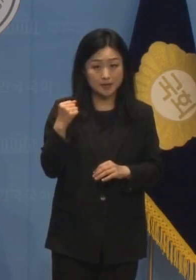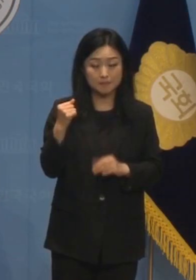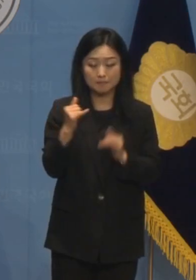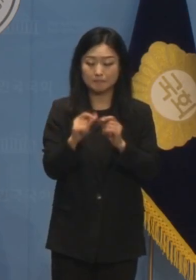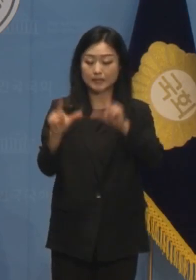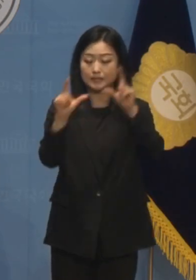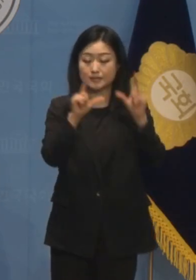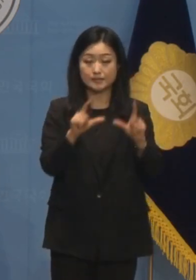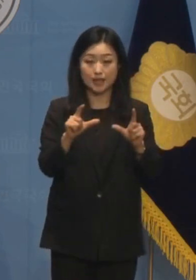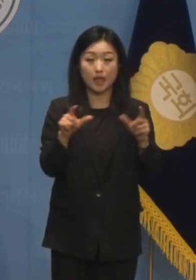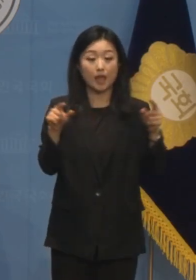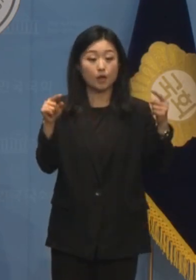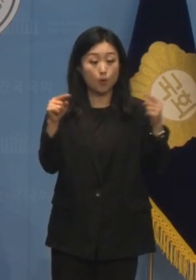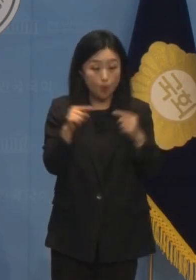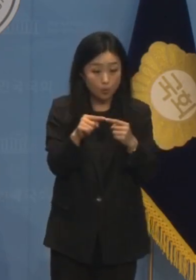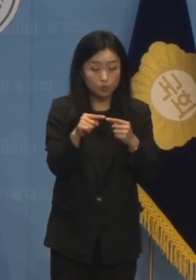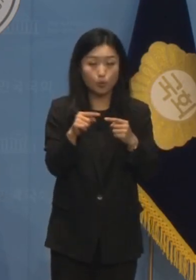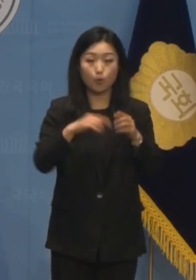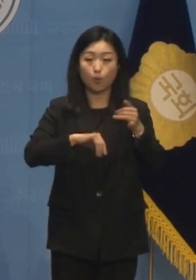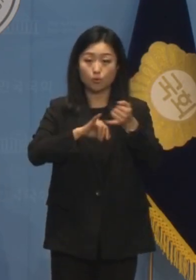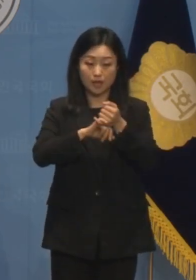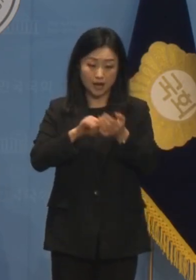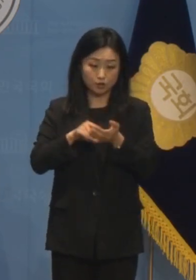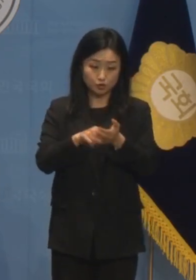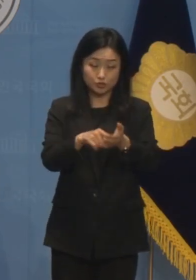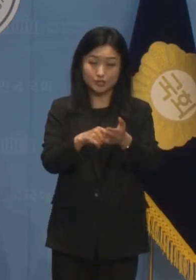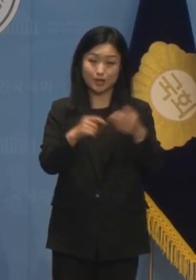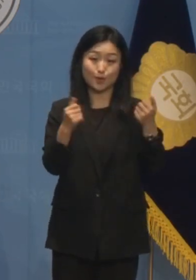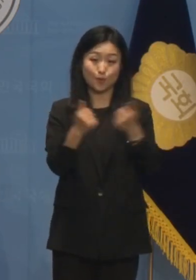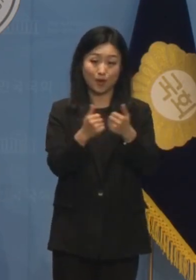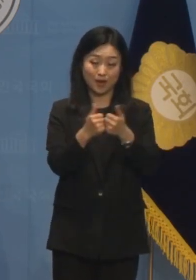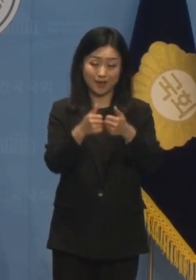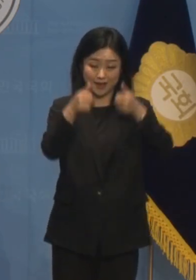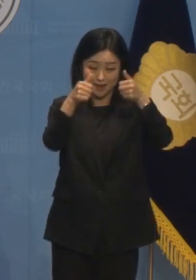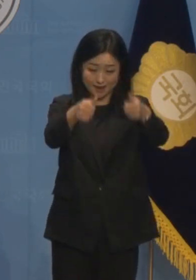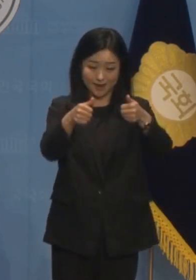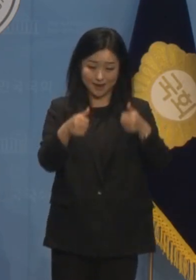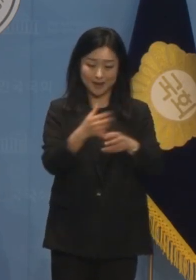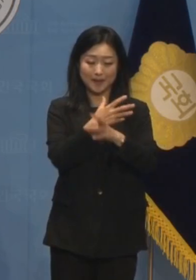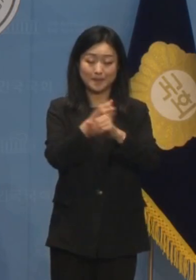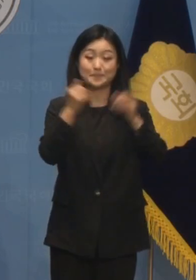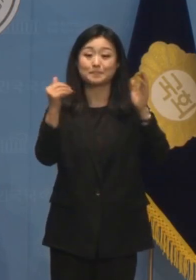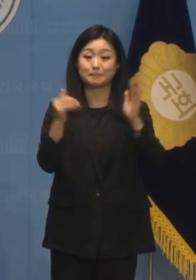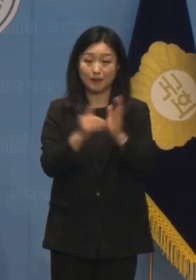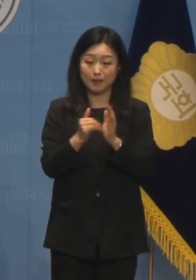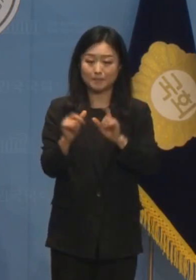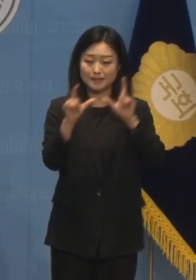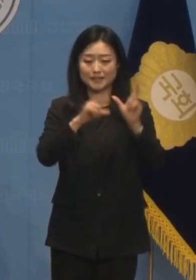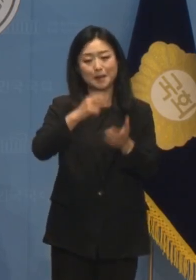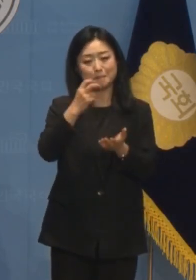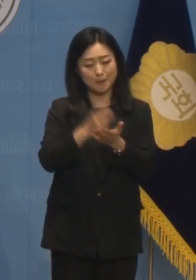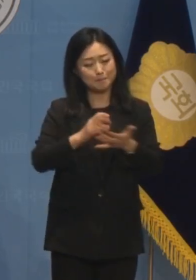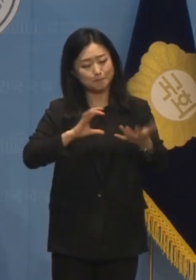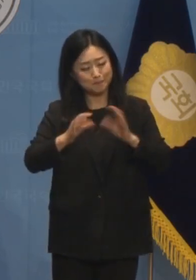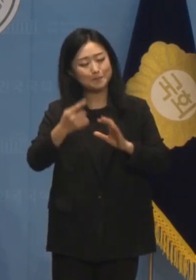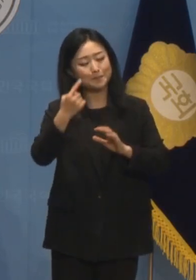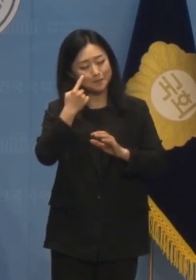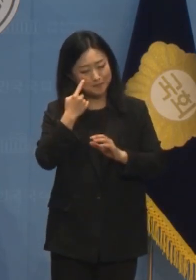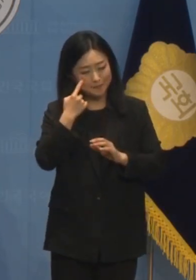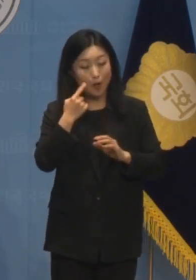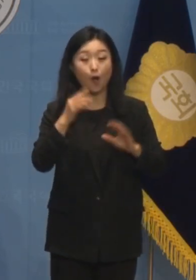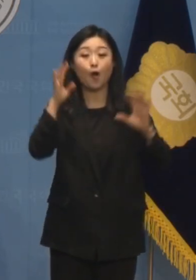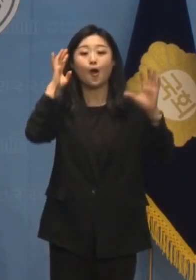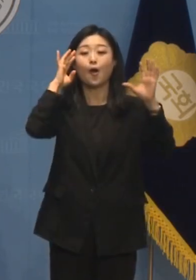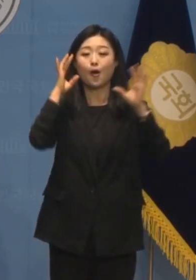민생 공통공약 추진 협의의 공동합의문에 서명하고 민생법안을 논의해 국회에서